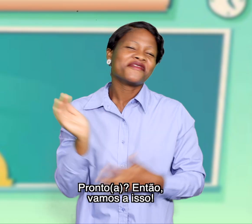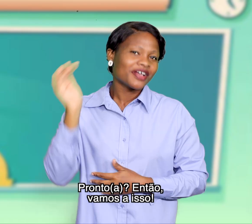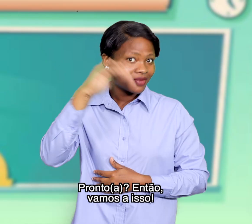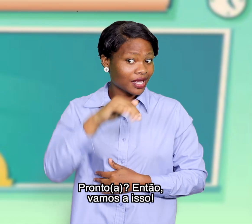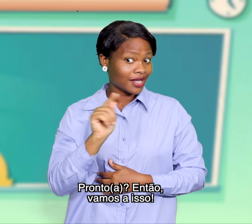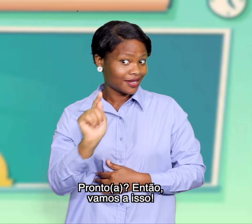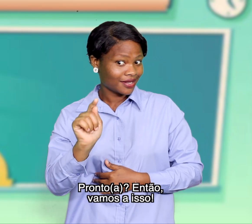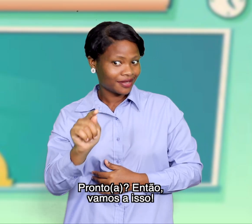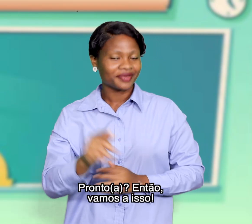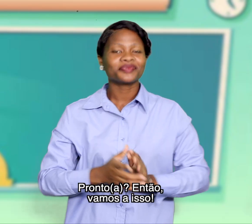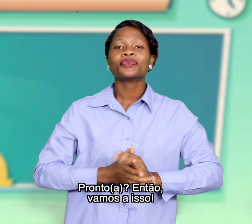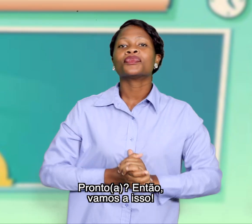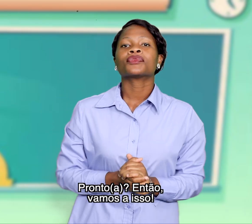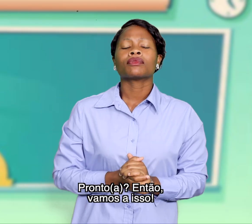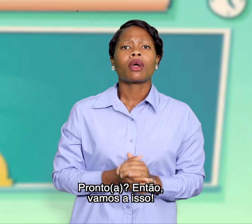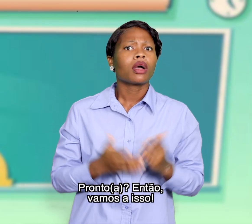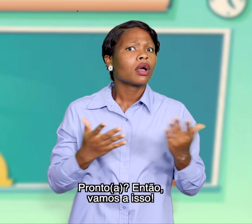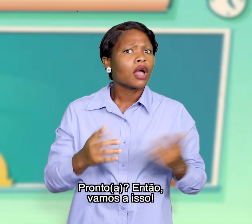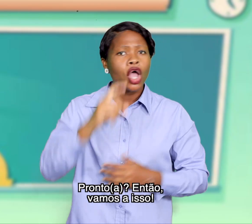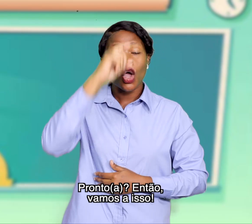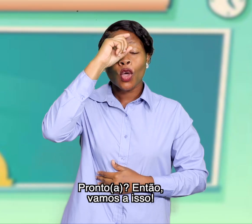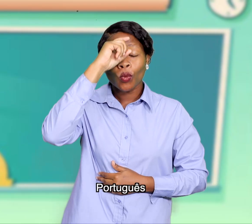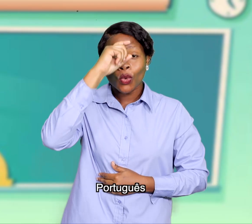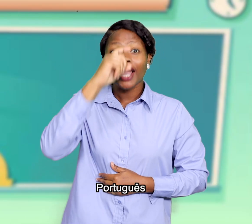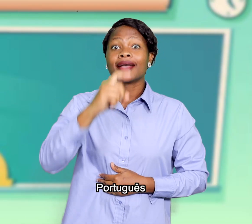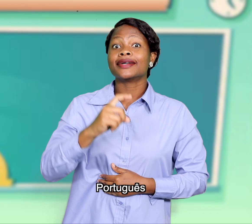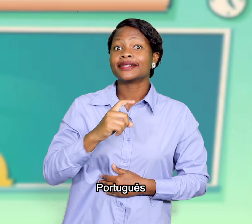Pronto? Então, vamos a isso.